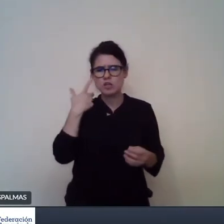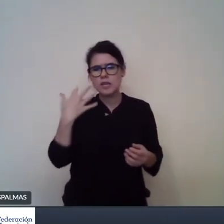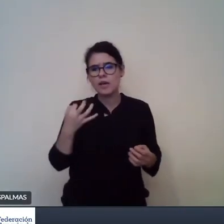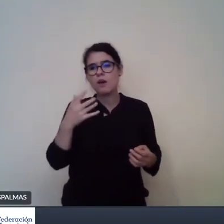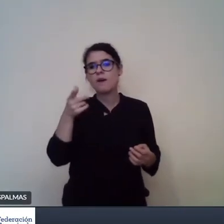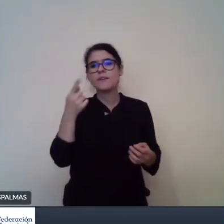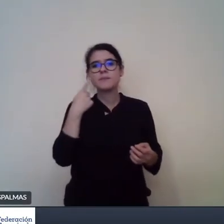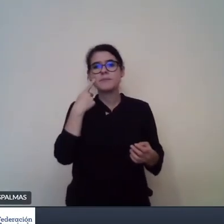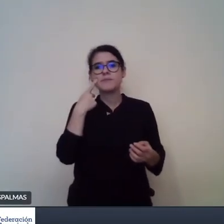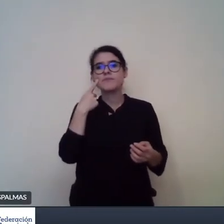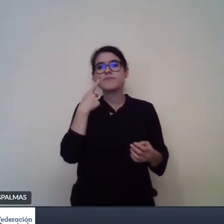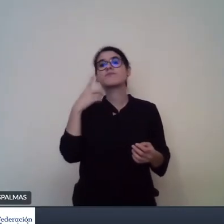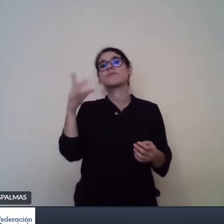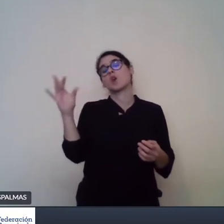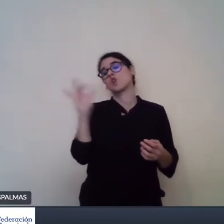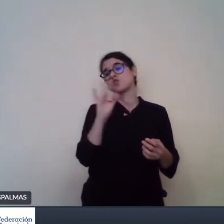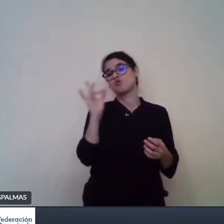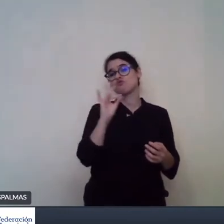Short roll.